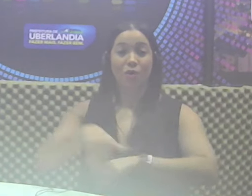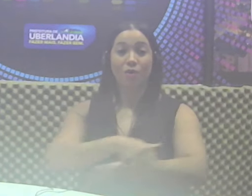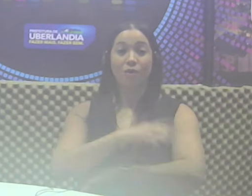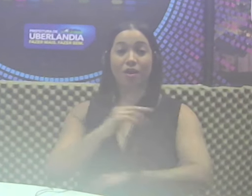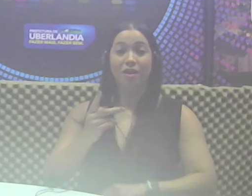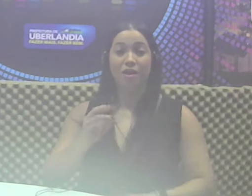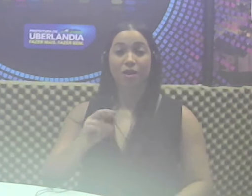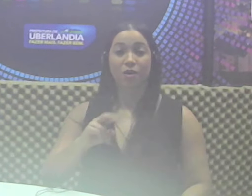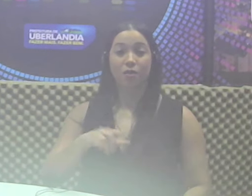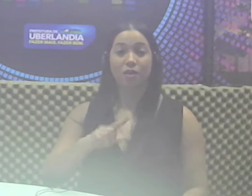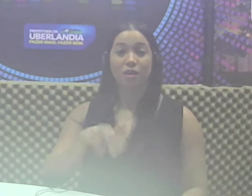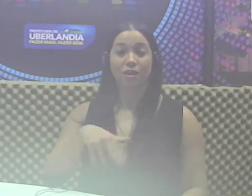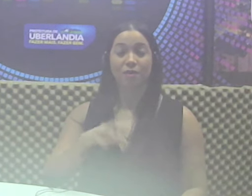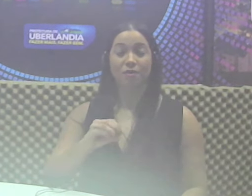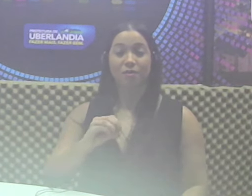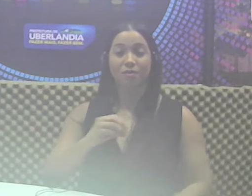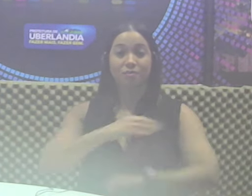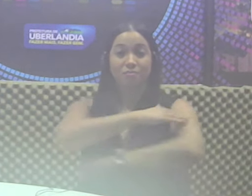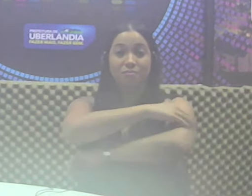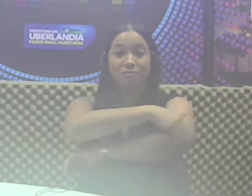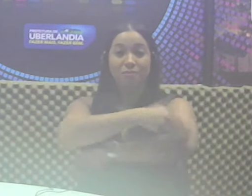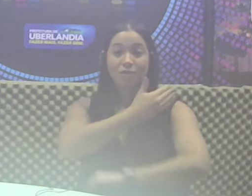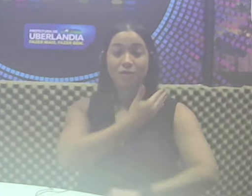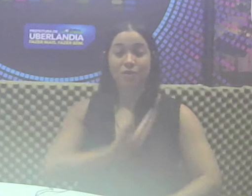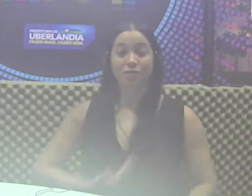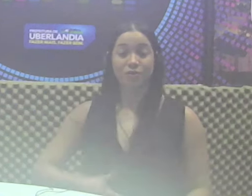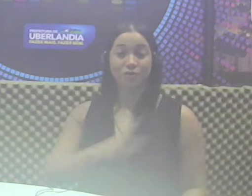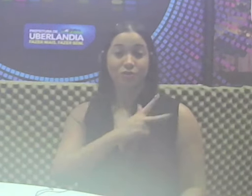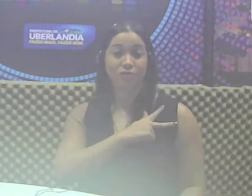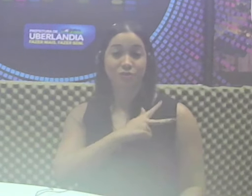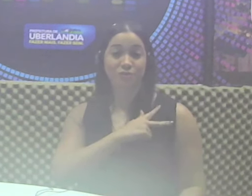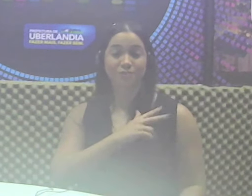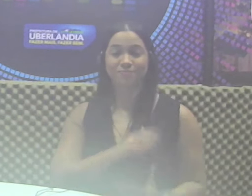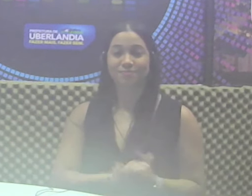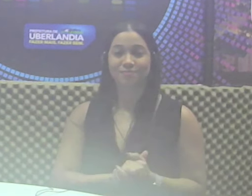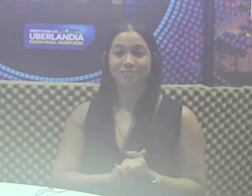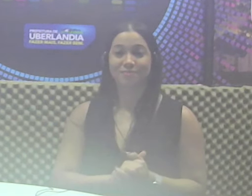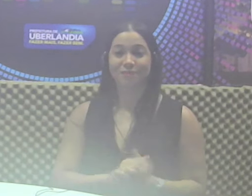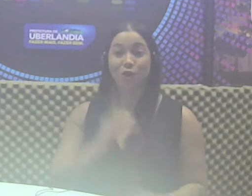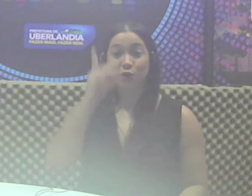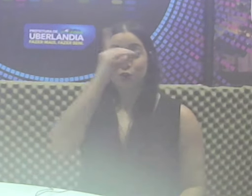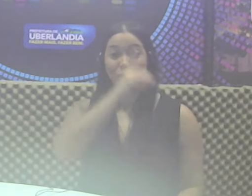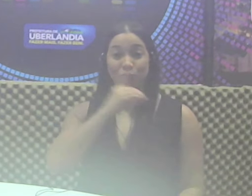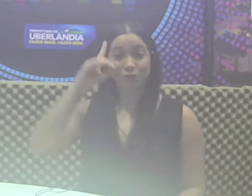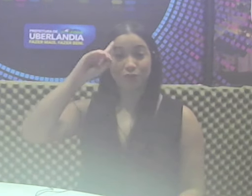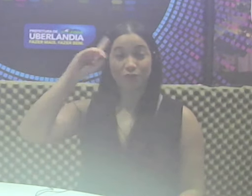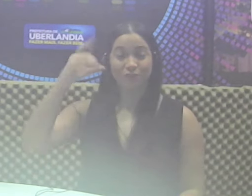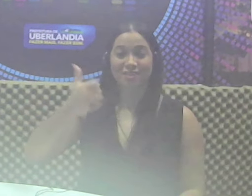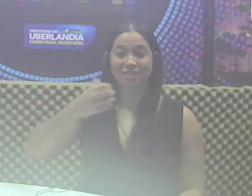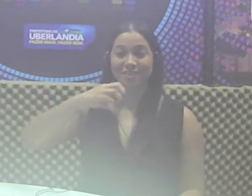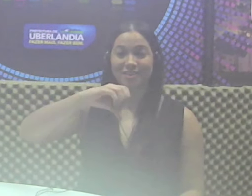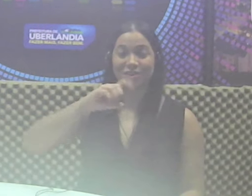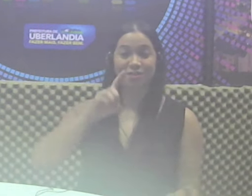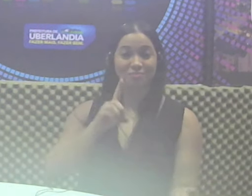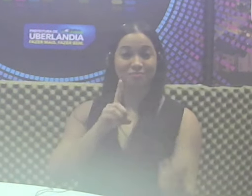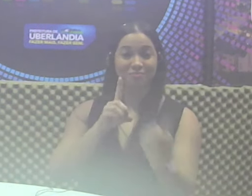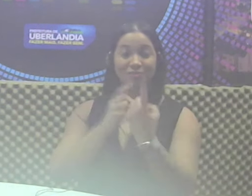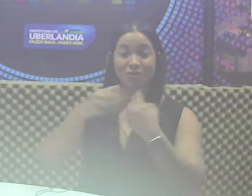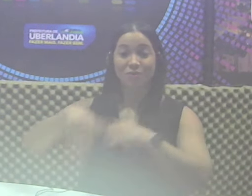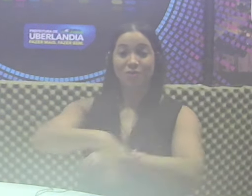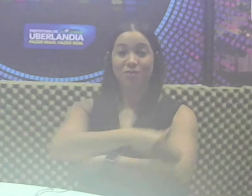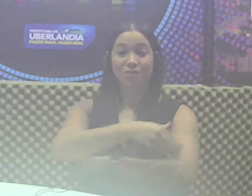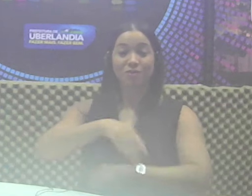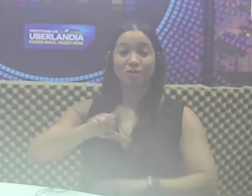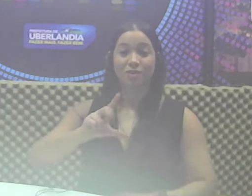Rocha, esquina com a Rua Governador Valadares. Já no domingo, dia 19, o encontro é na Avenida